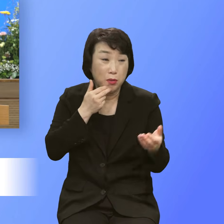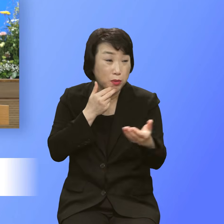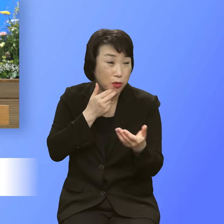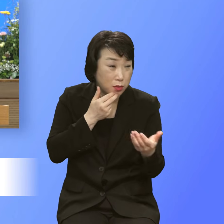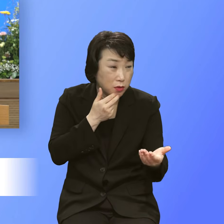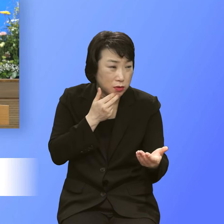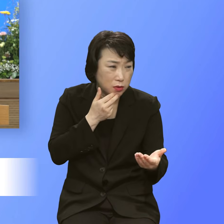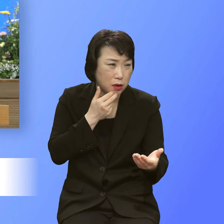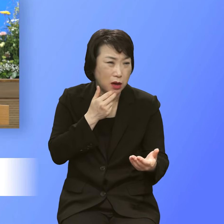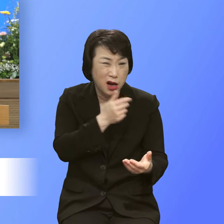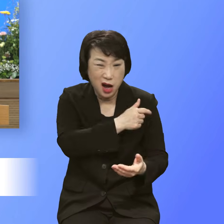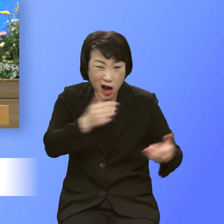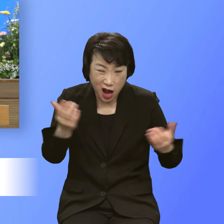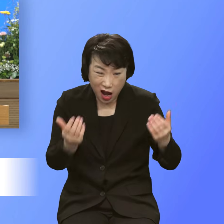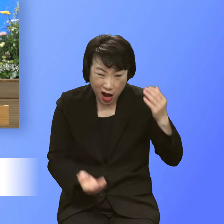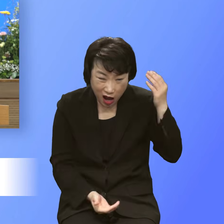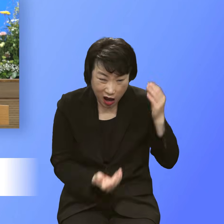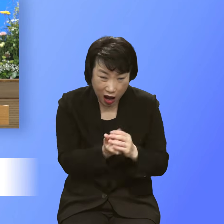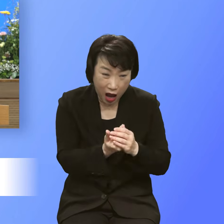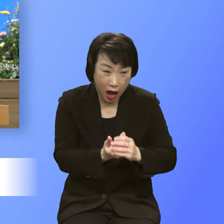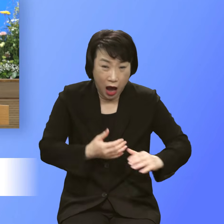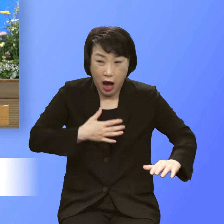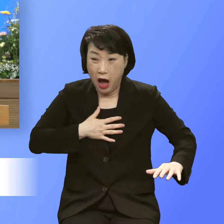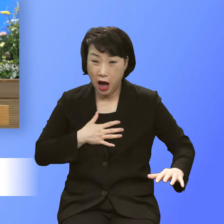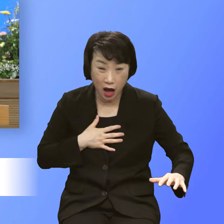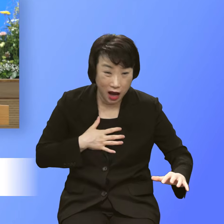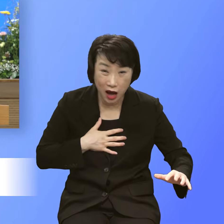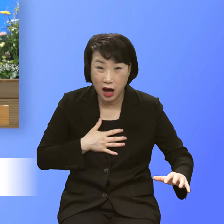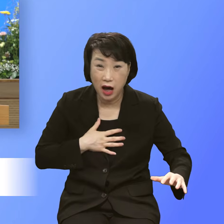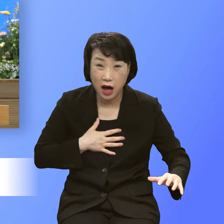없거든 큰일 났구나.